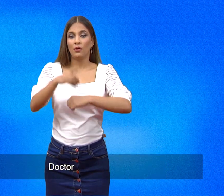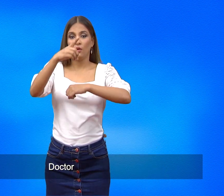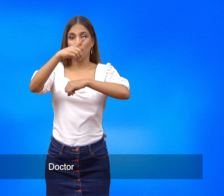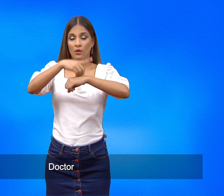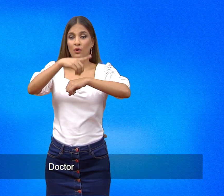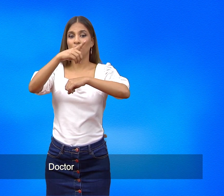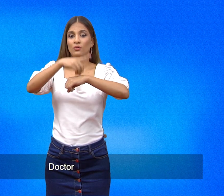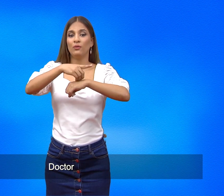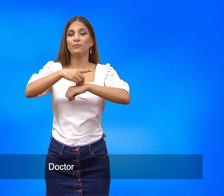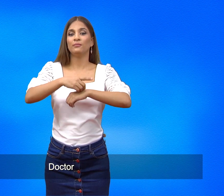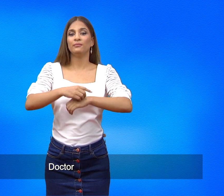doctor